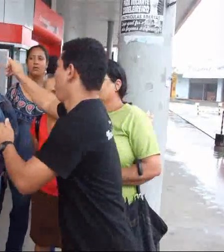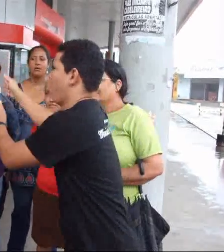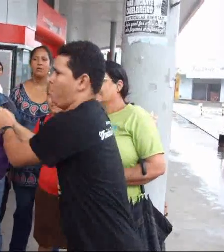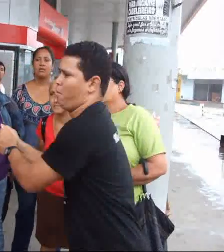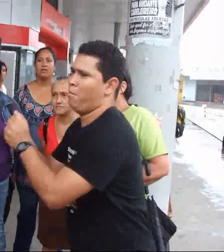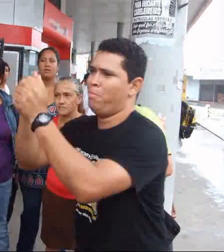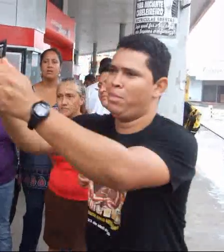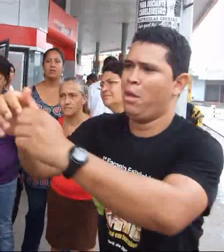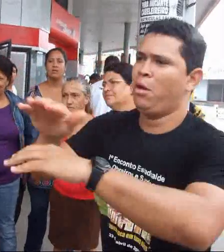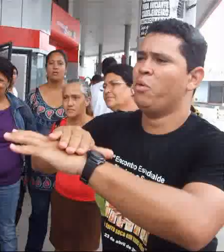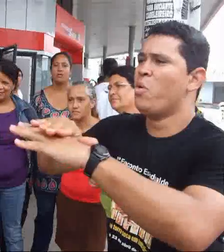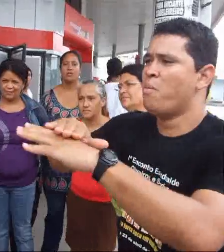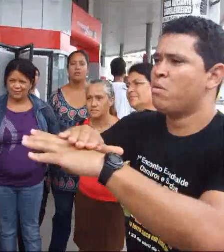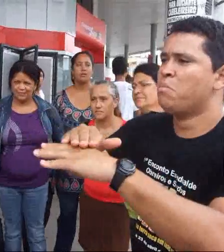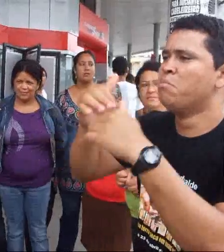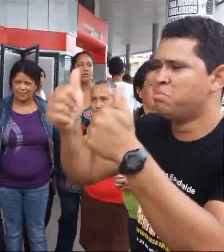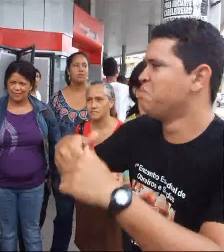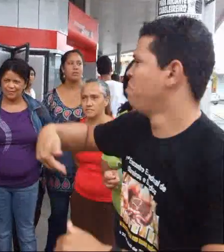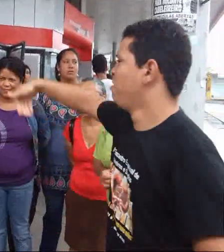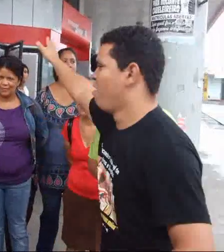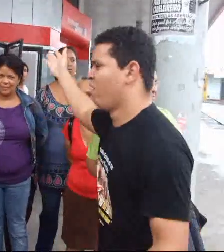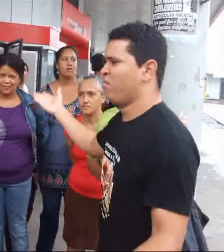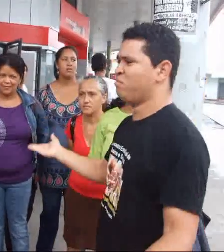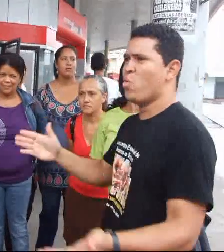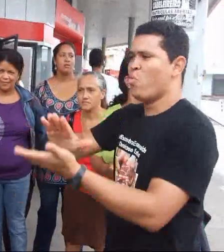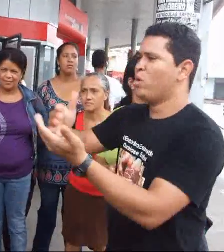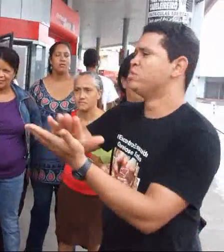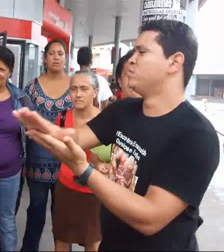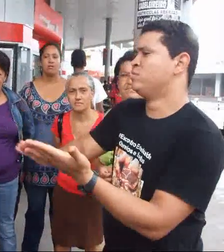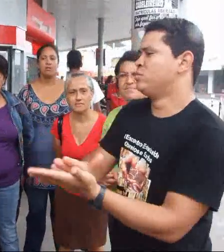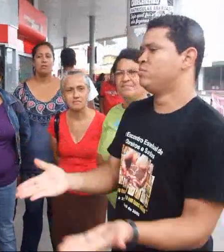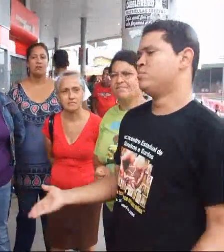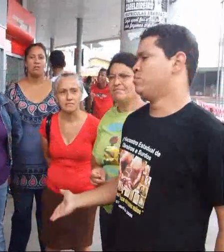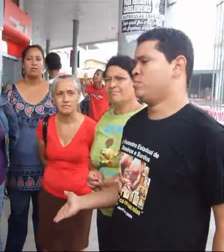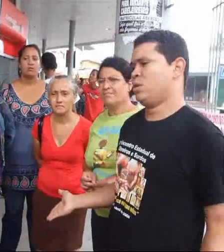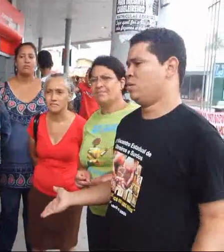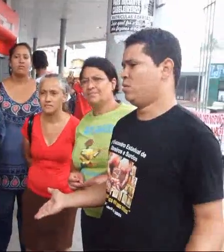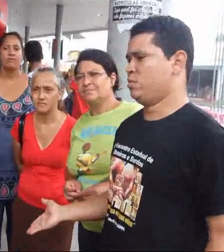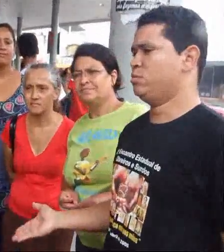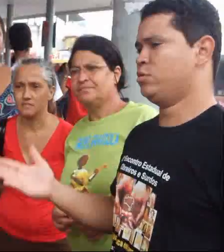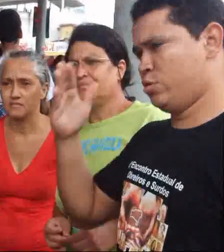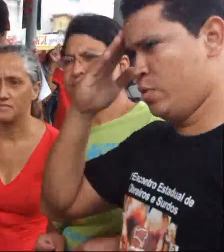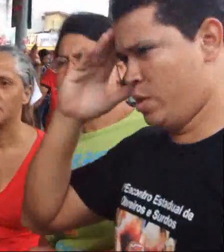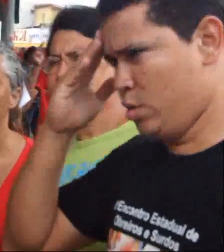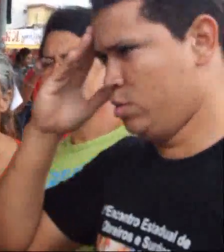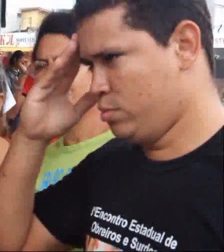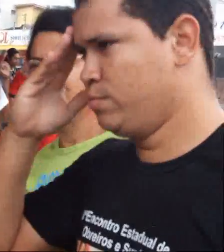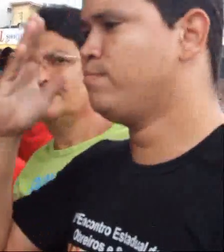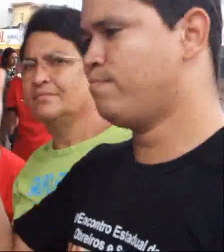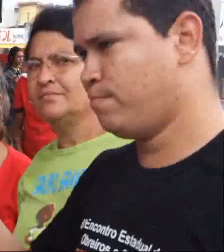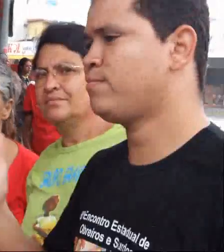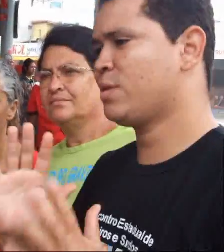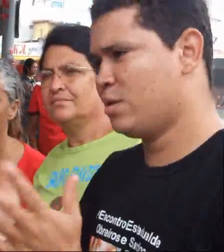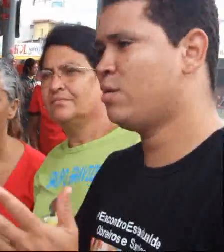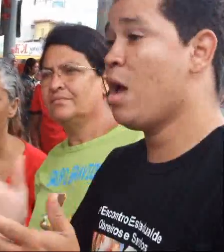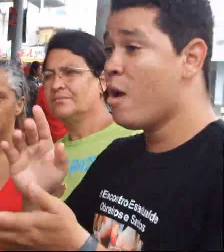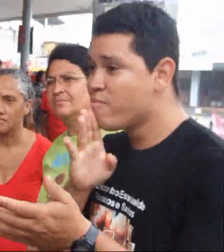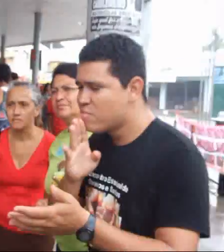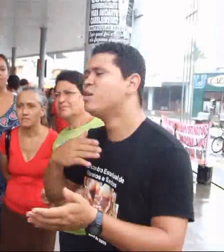Só tem que chamar os outros para ir junto perguntar, conversar, ajudar. Então, as pessoas precisam conhecer, conhecer a Libra. E